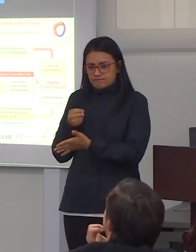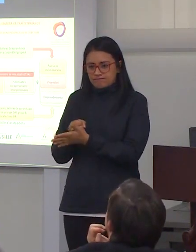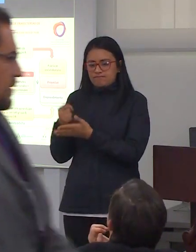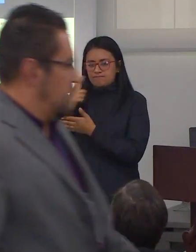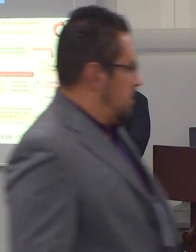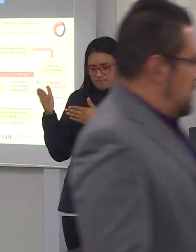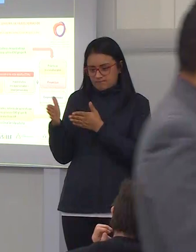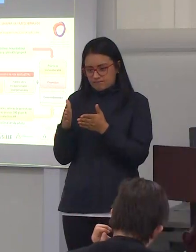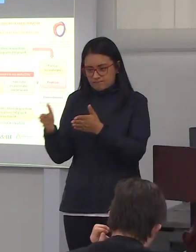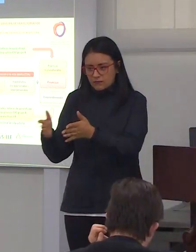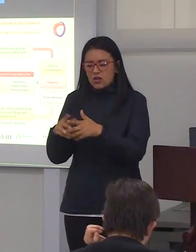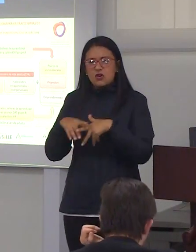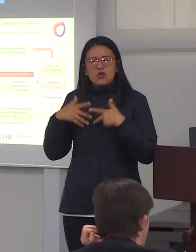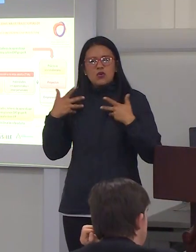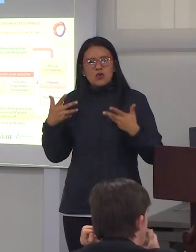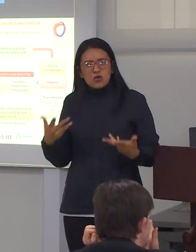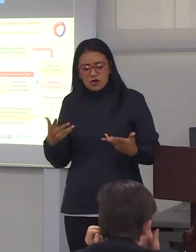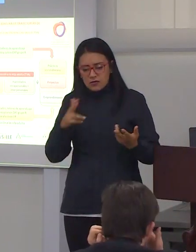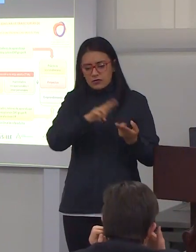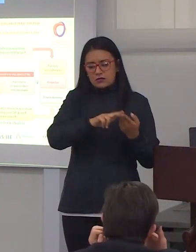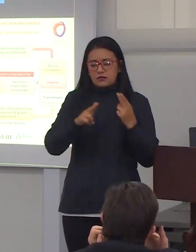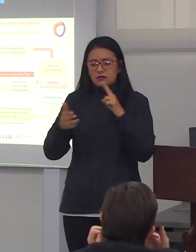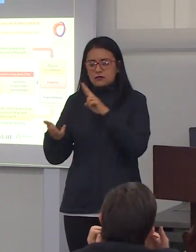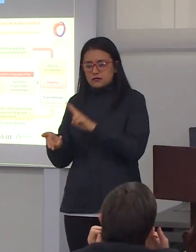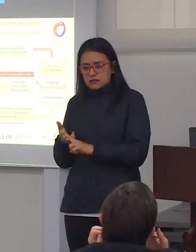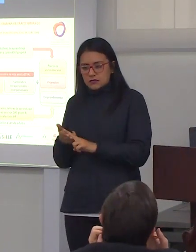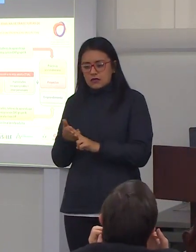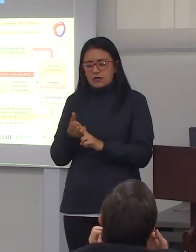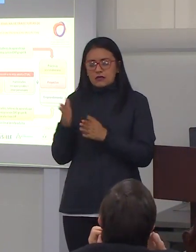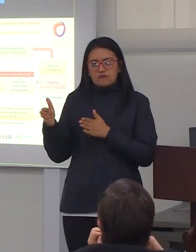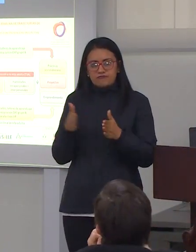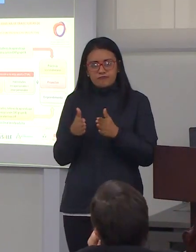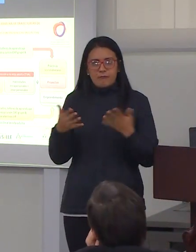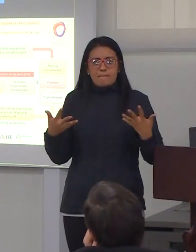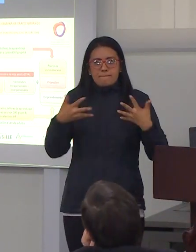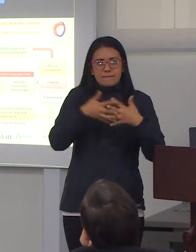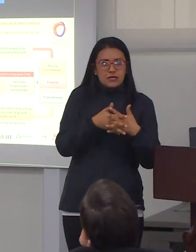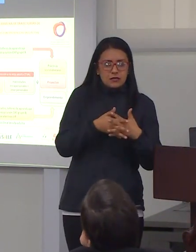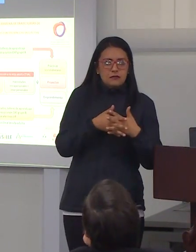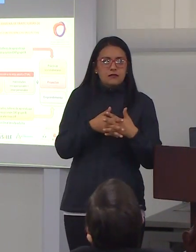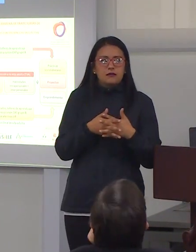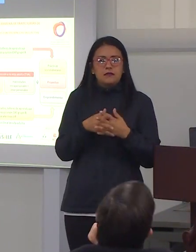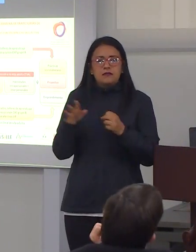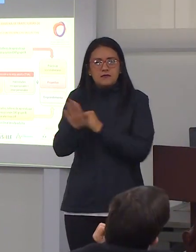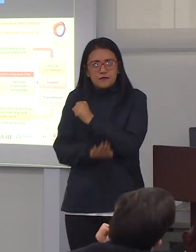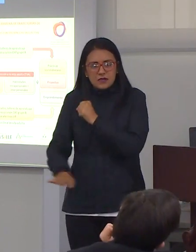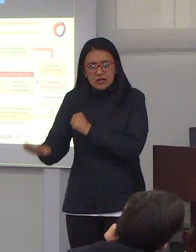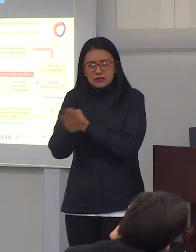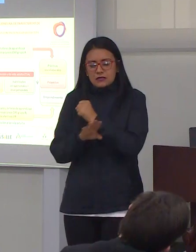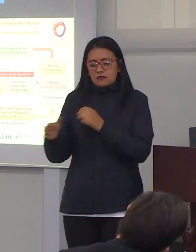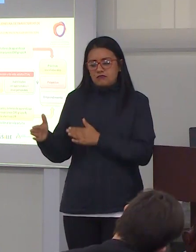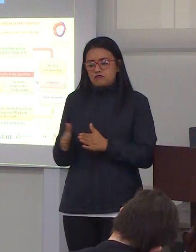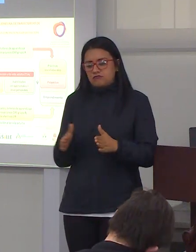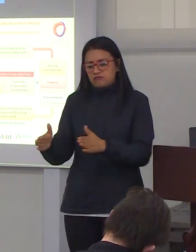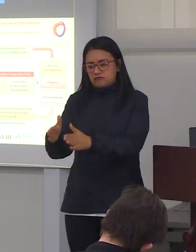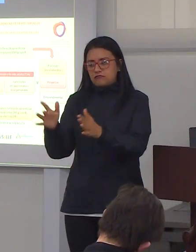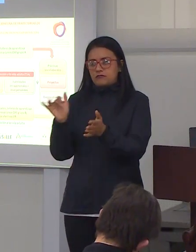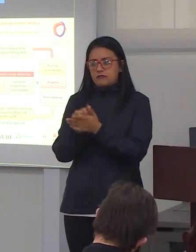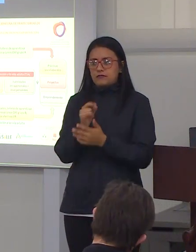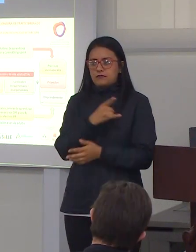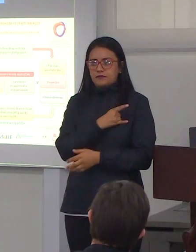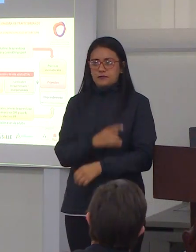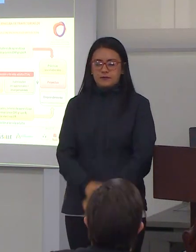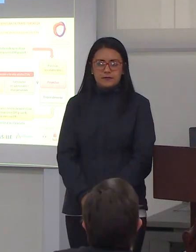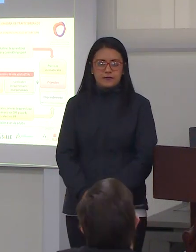flujo cómo interrelacionamos tanto las trayectorias mixtas como las básicas con las trayectorias de los estudiantes de la